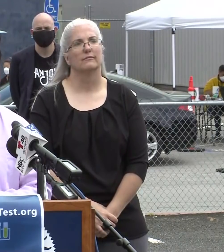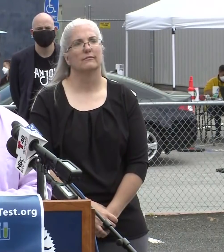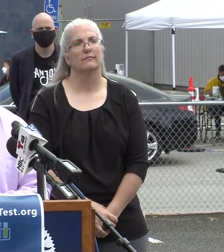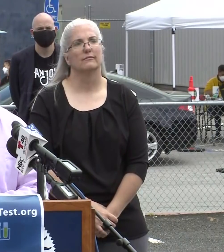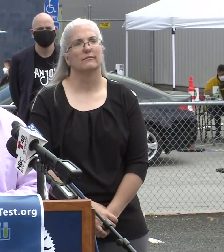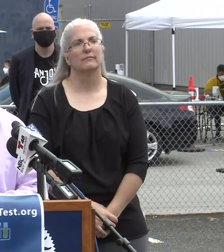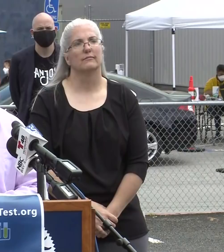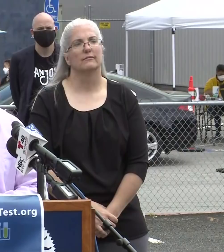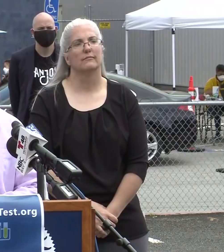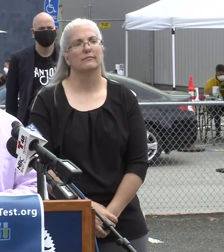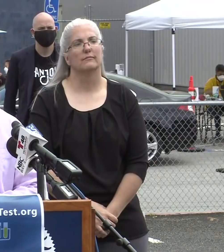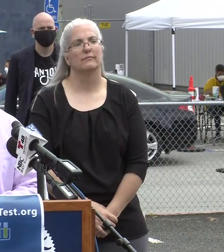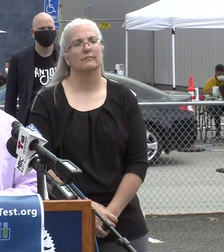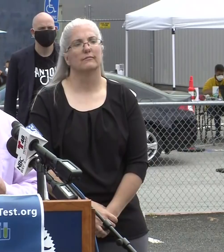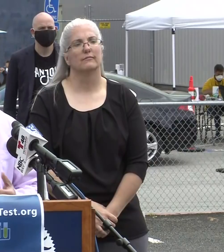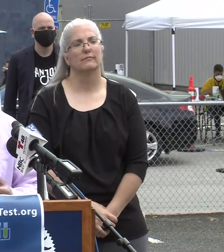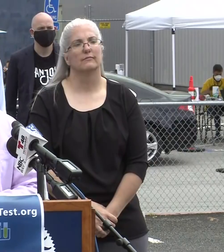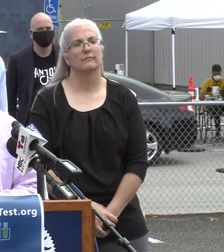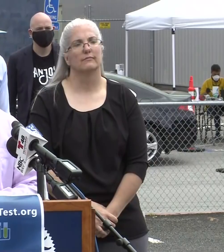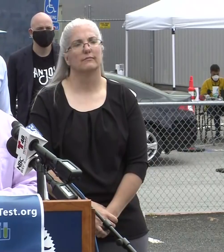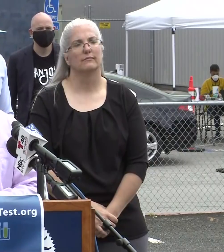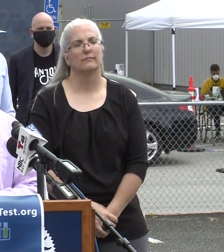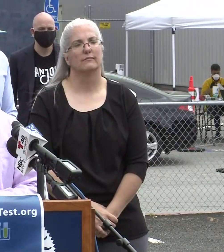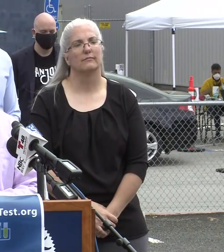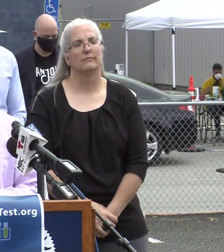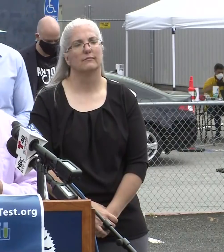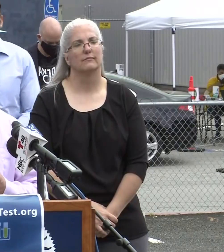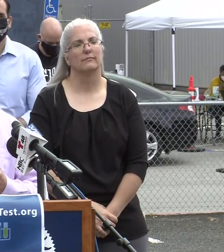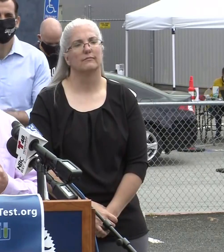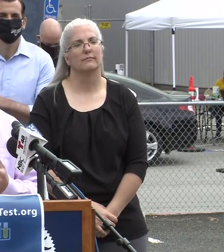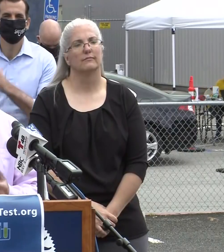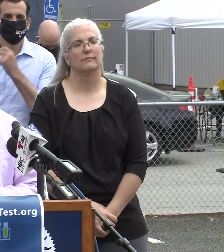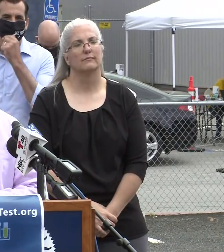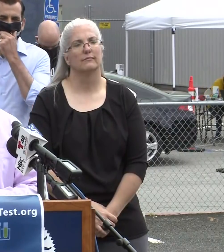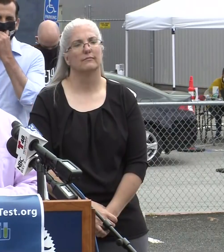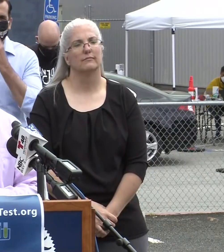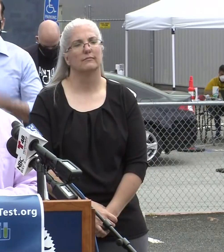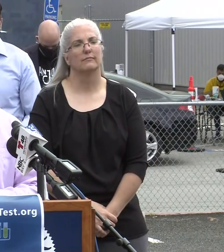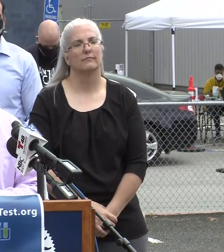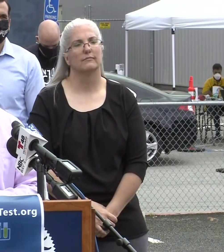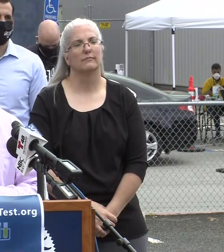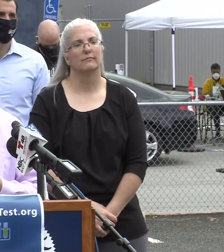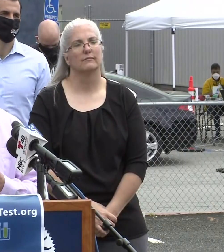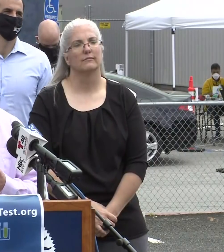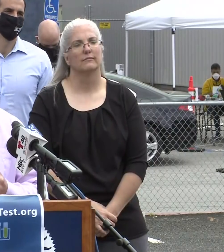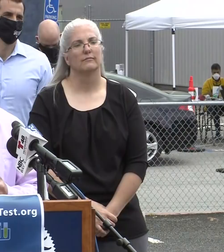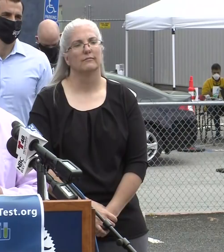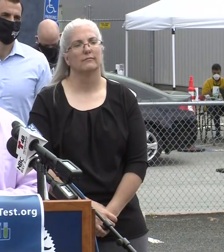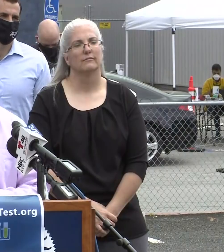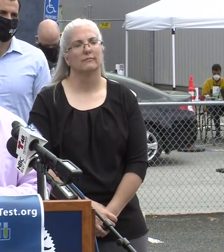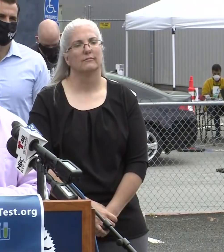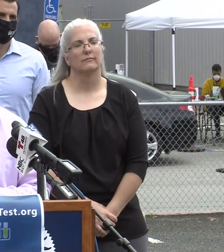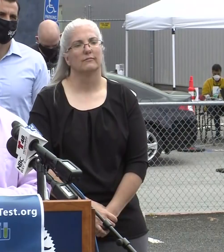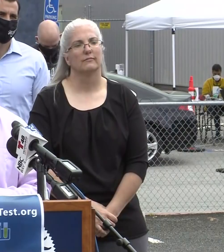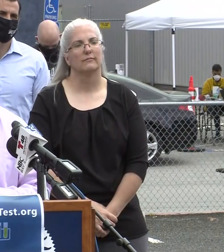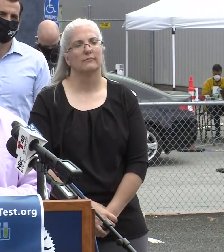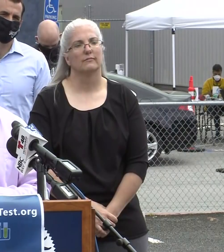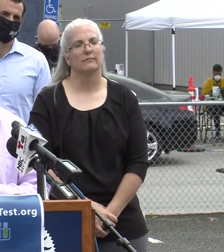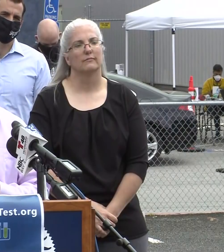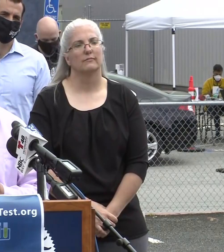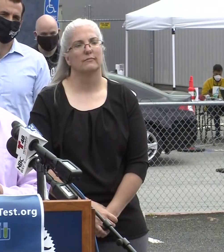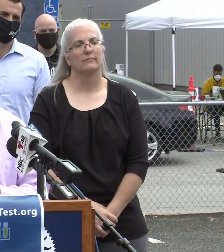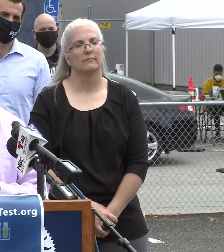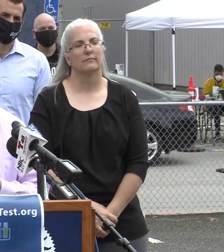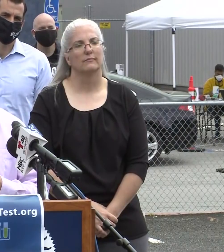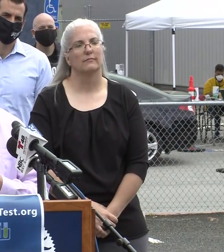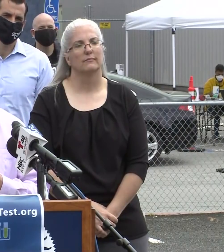Chavez và thị trưởng San Jose Sam Licardo đã hợp tác với tiểu bang cũng như cái công ty Verily để